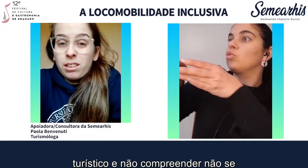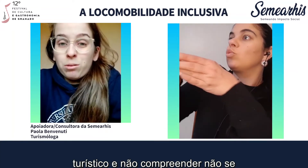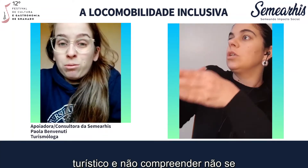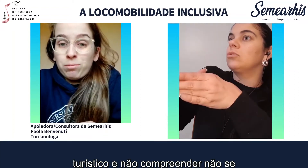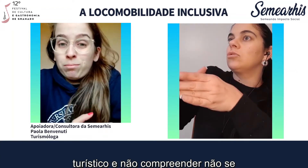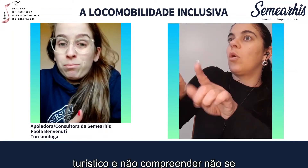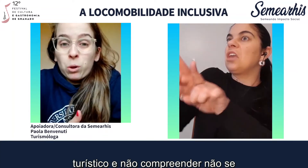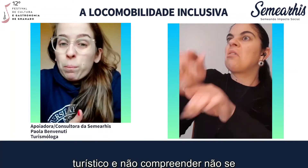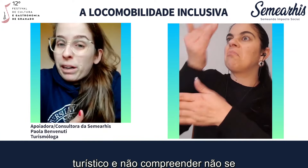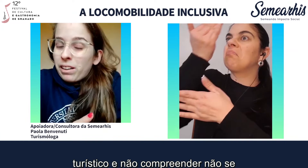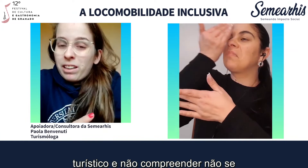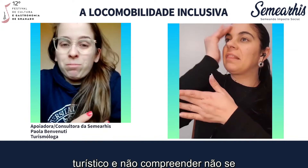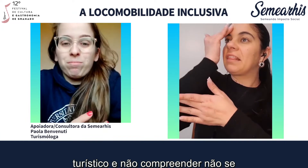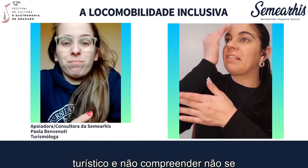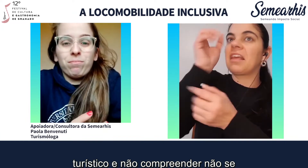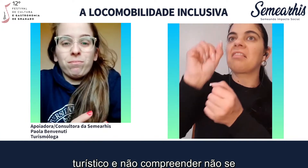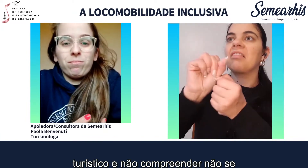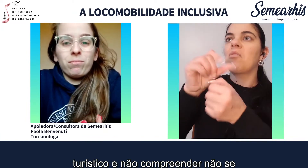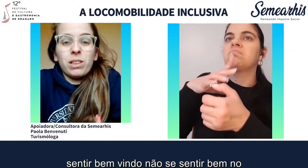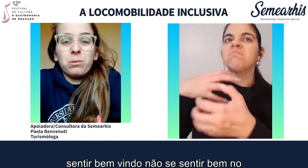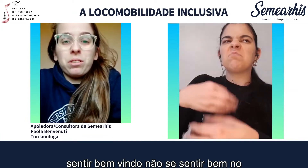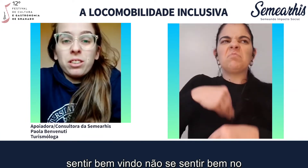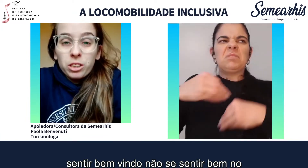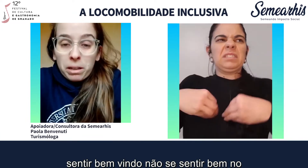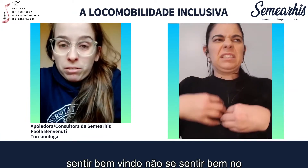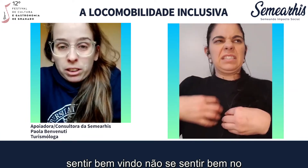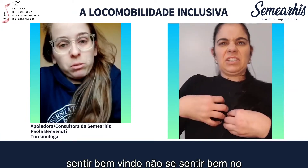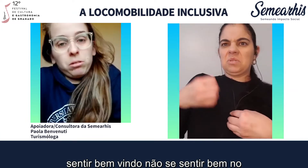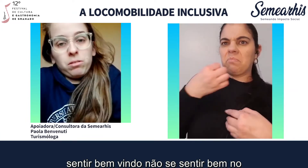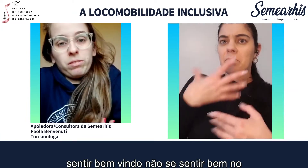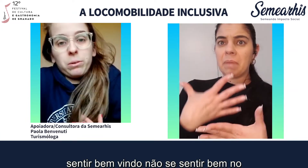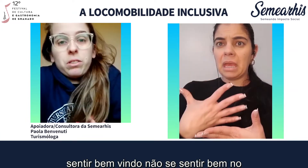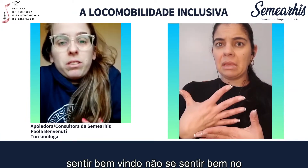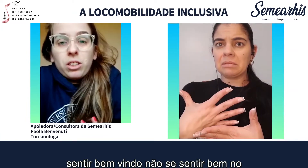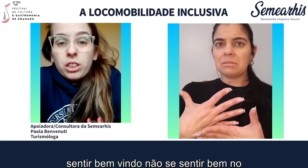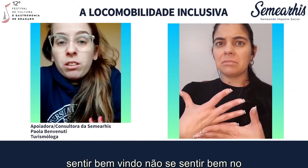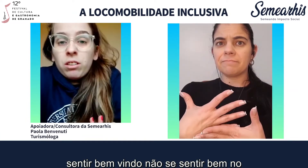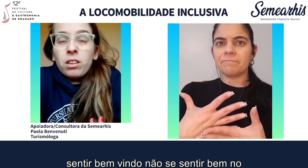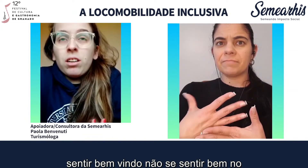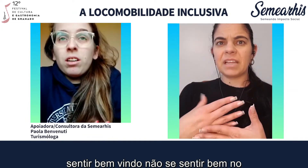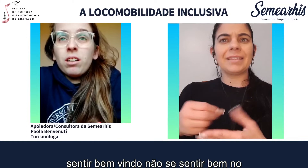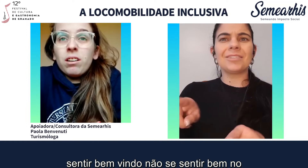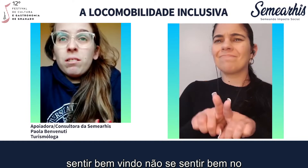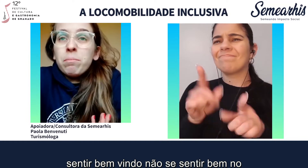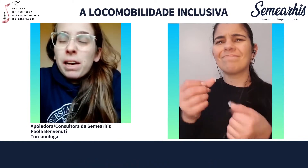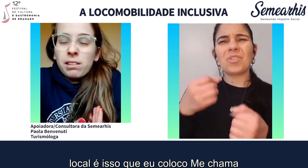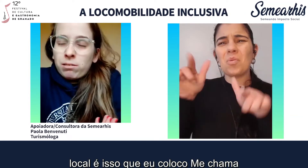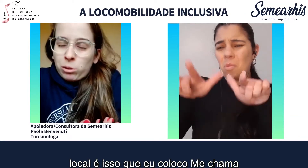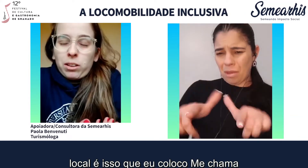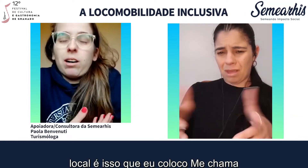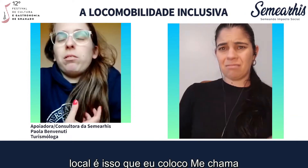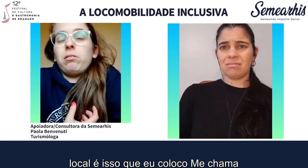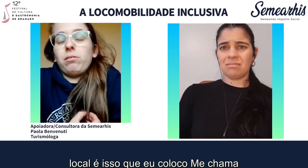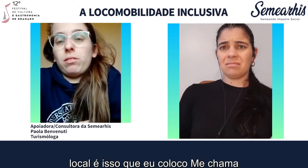e não compreender, não se sentir bem-vindo, não se sentir bem